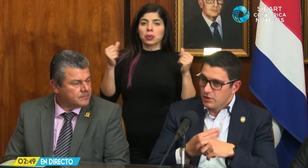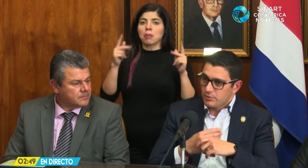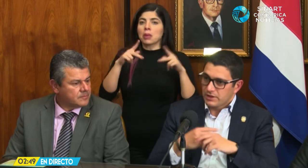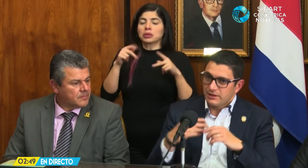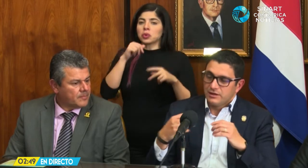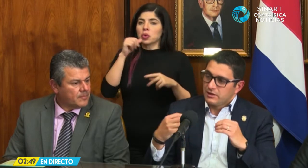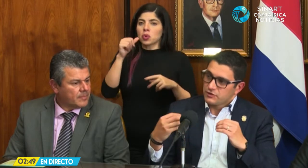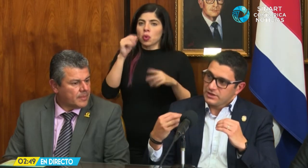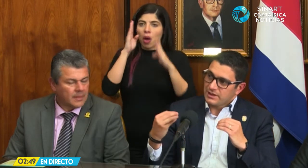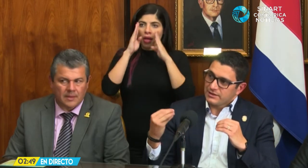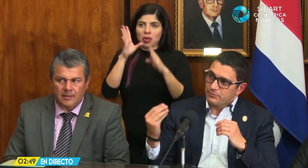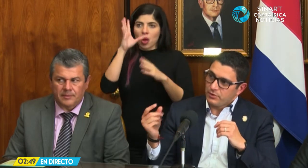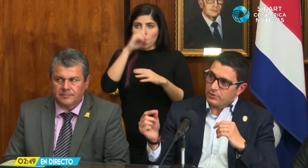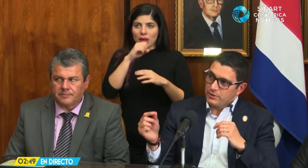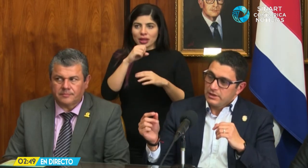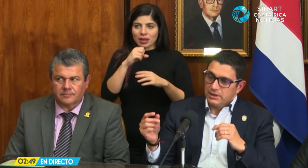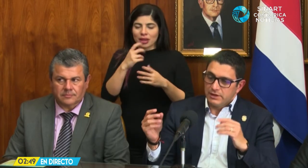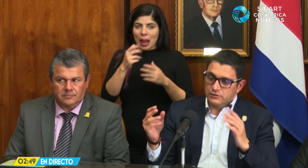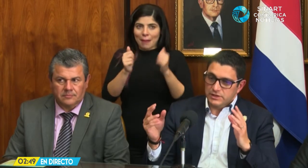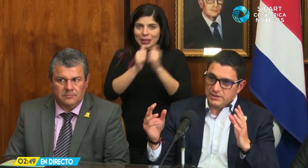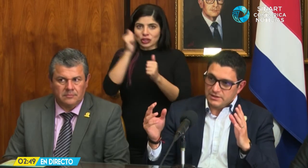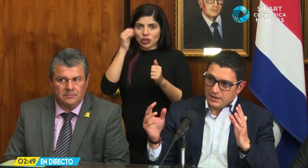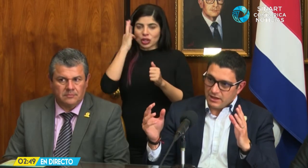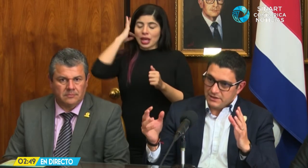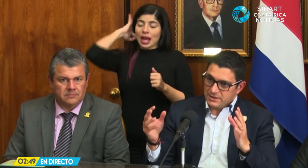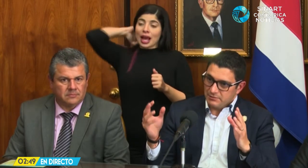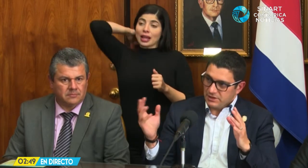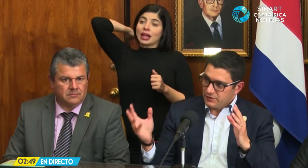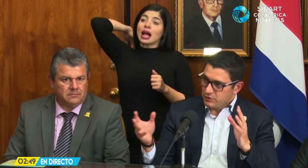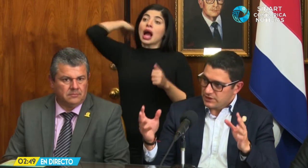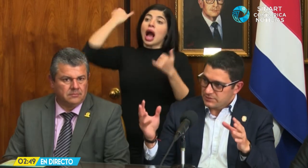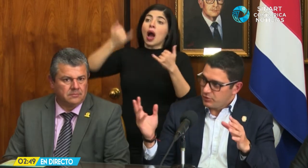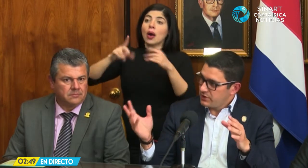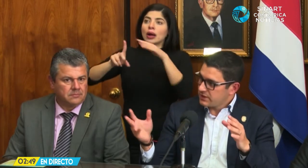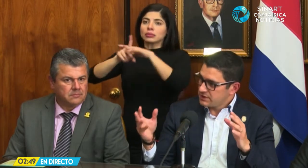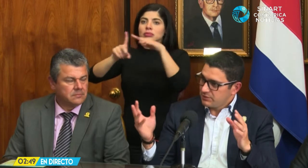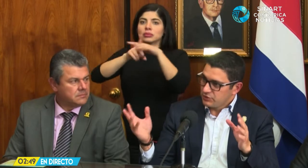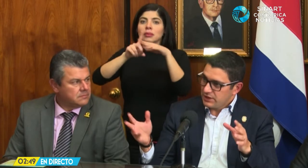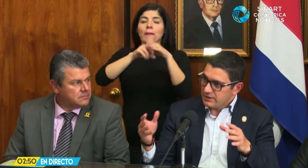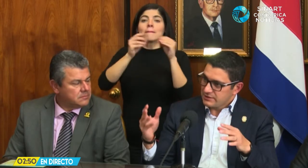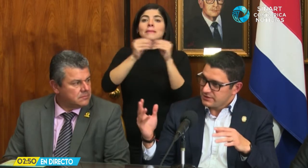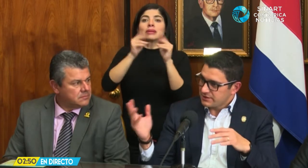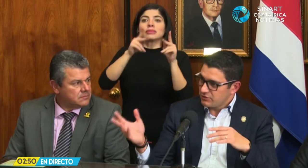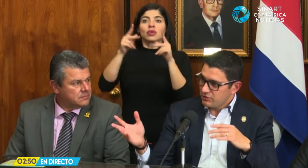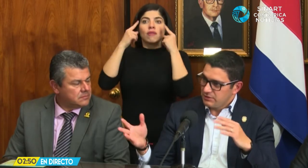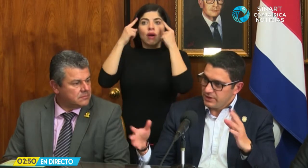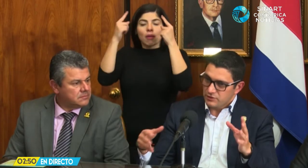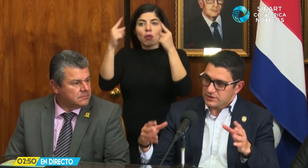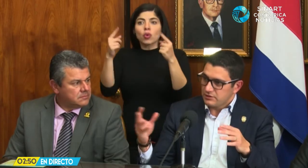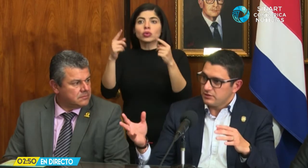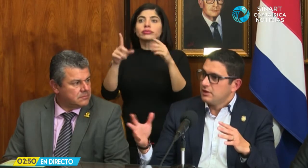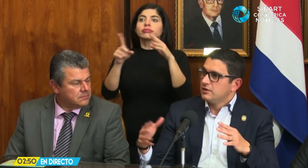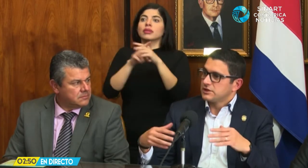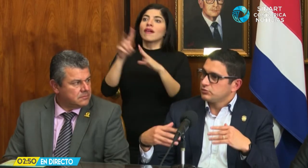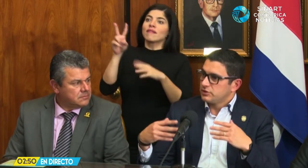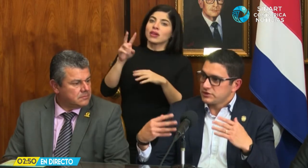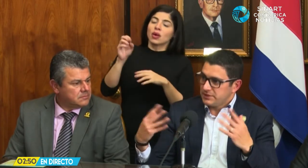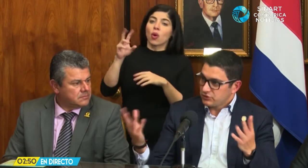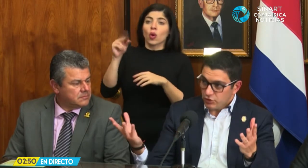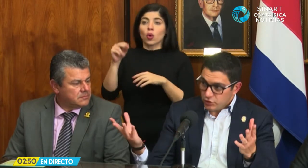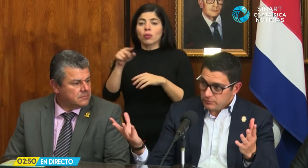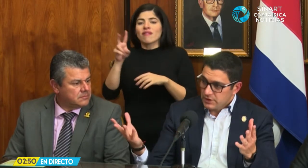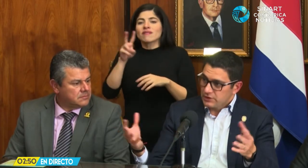intervención, porque no se trata tampoco, y vean ustedes que cada vez salen más figuras públicas a nivel mundial, que si están con el virus, que si no, o sea, es un